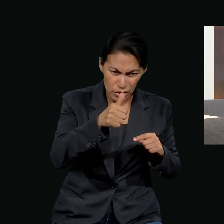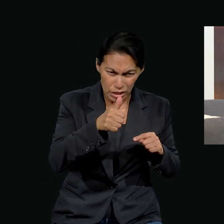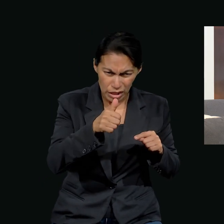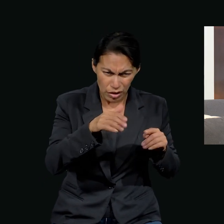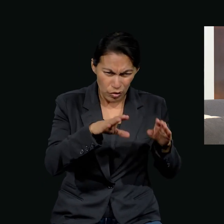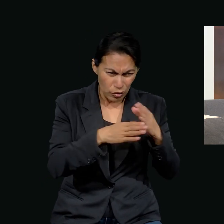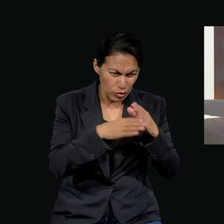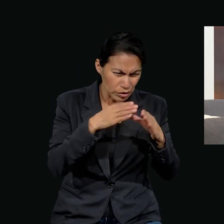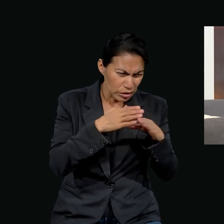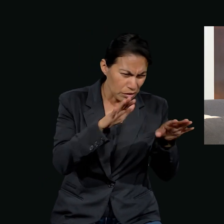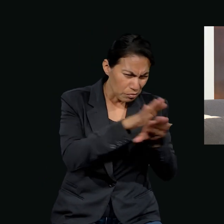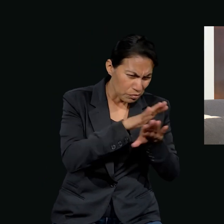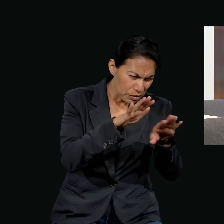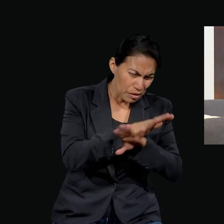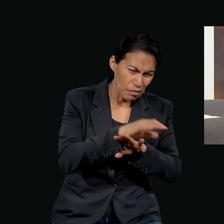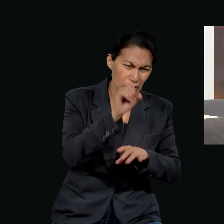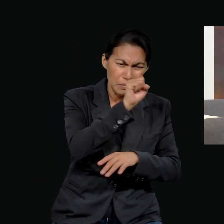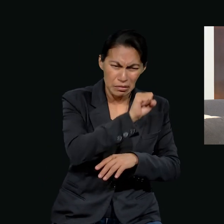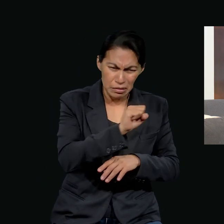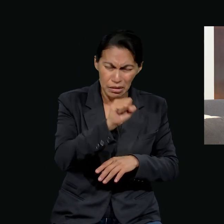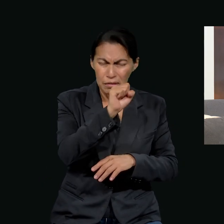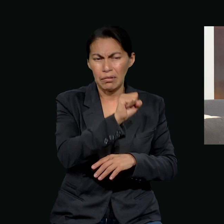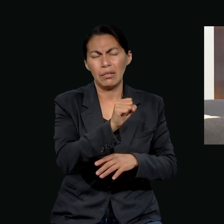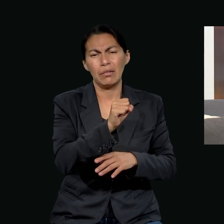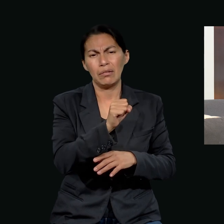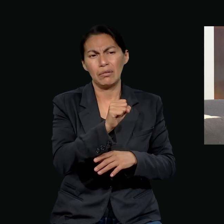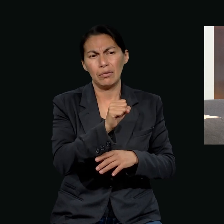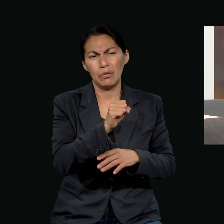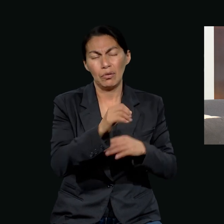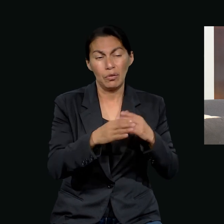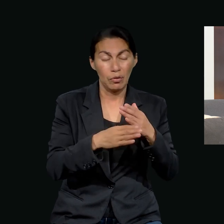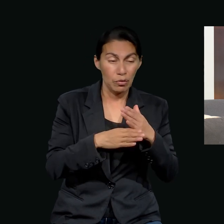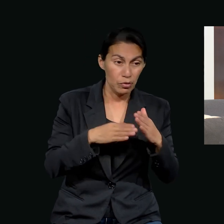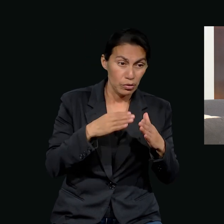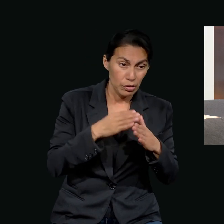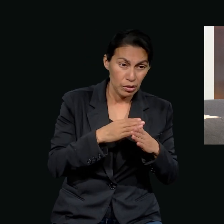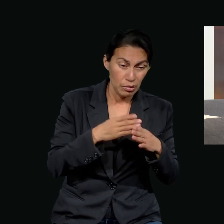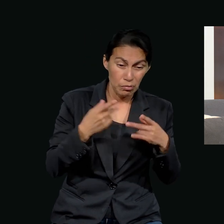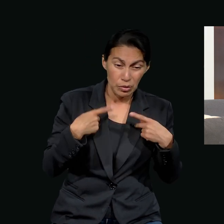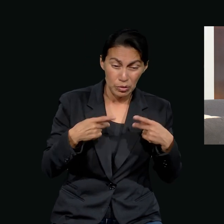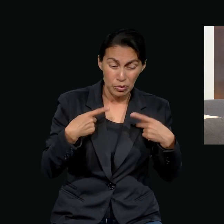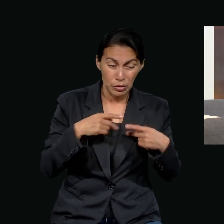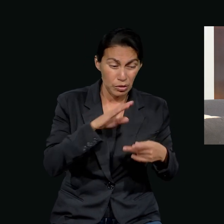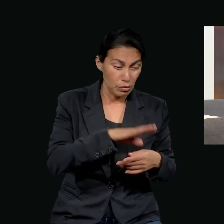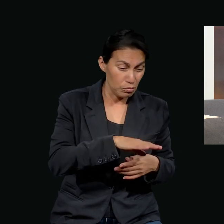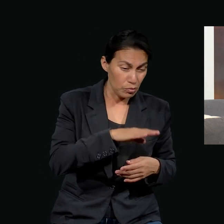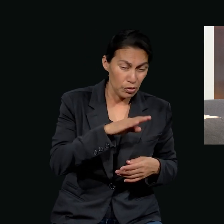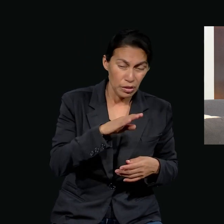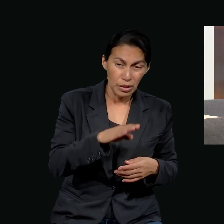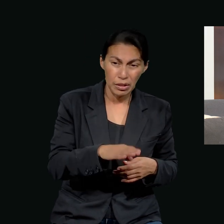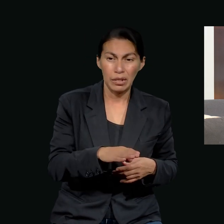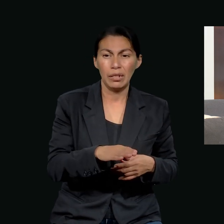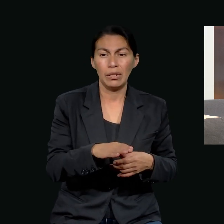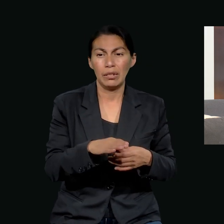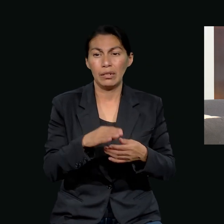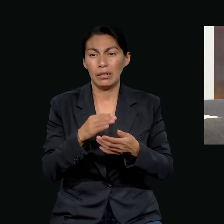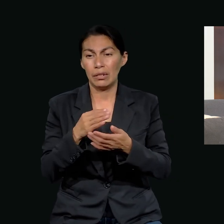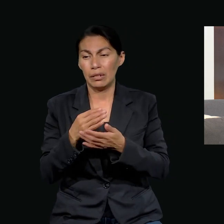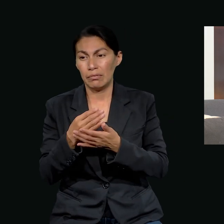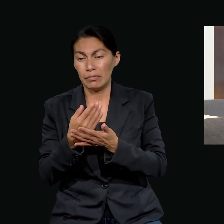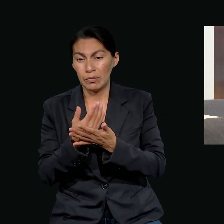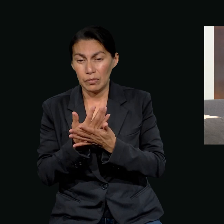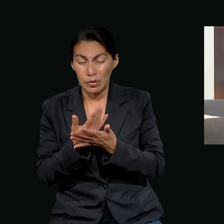otra manera. Acerca del día de reposo, acerca de la condición de las personas que han fallecido, de la